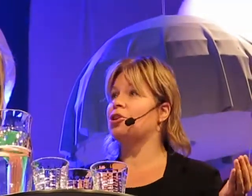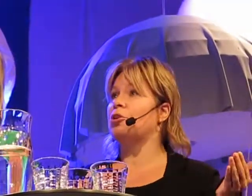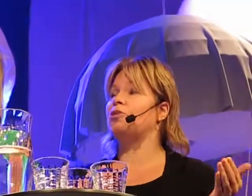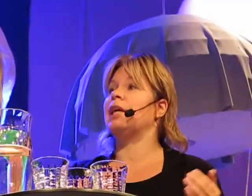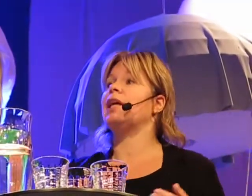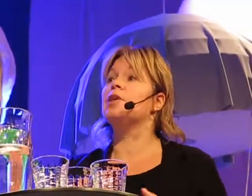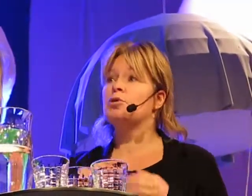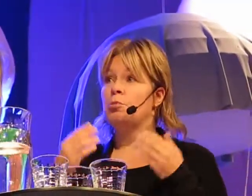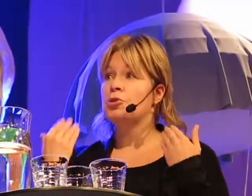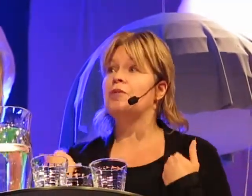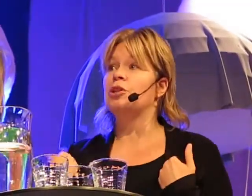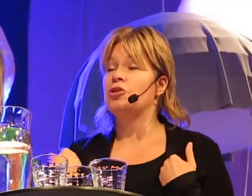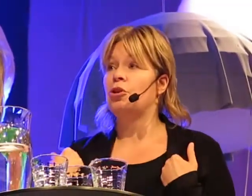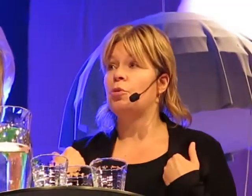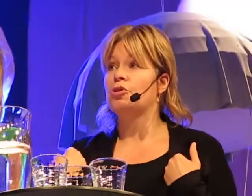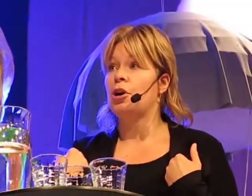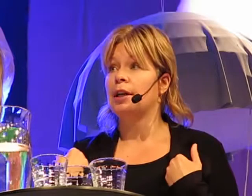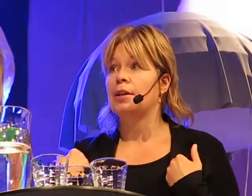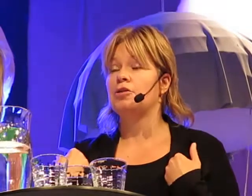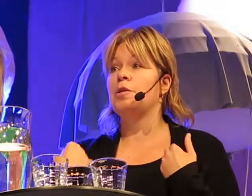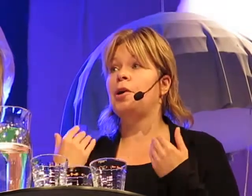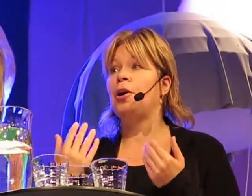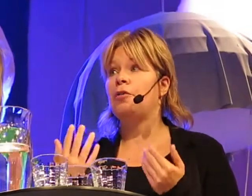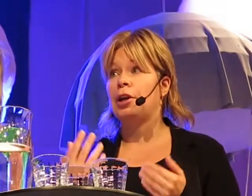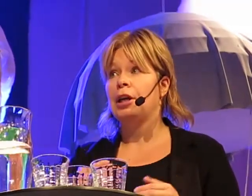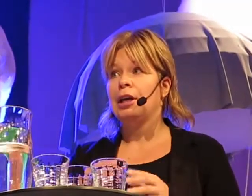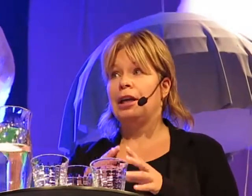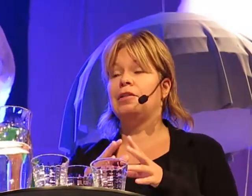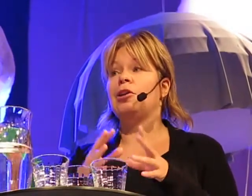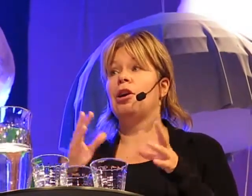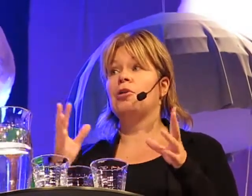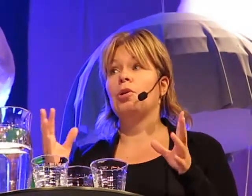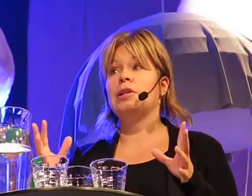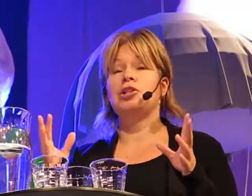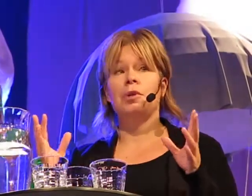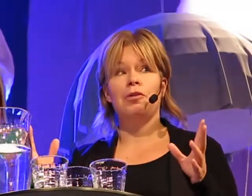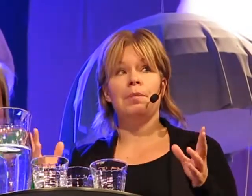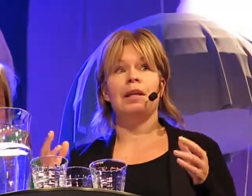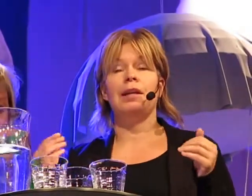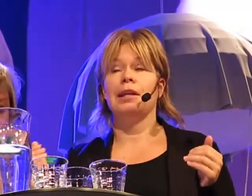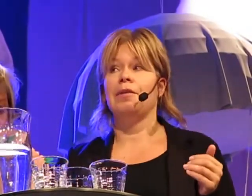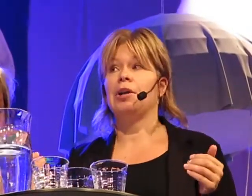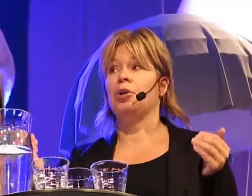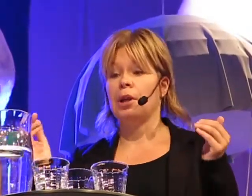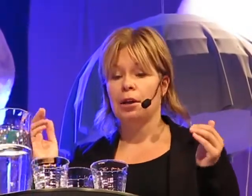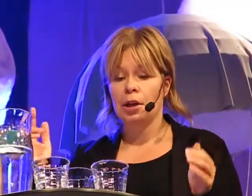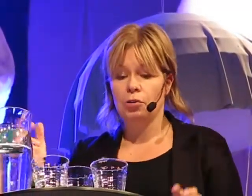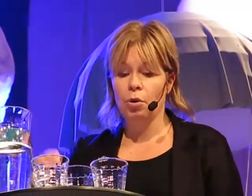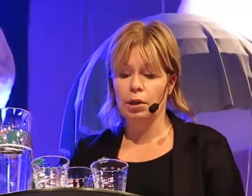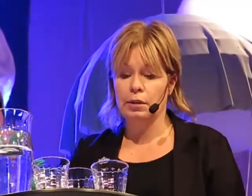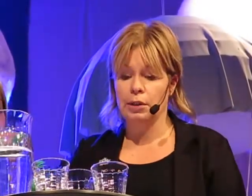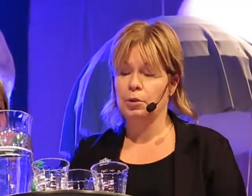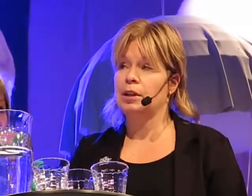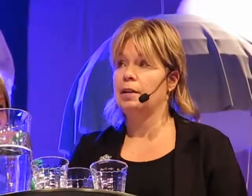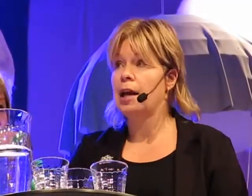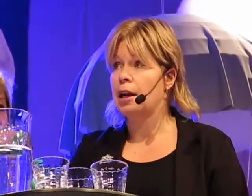Länderna i syd ska kunna få utvecklas, så måste vi ta ett större åtagande. Så vi behöver inte klara 0 till 2050 i den rika världen, utan